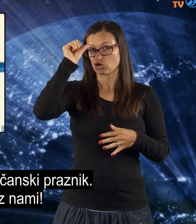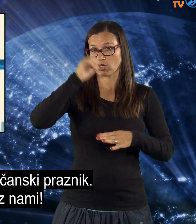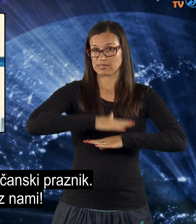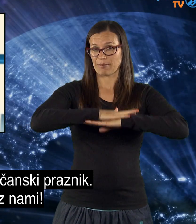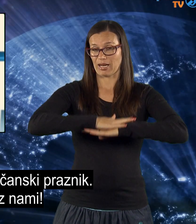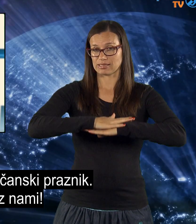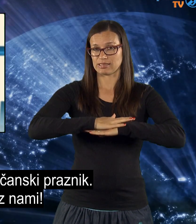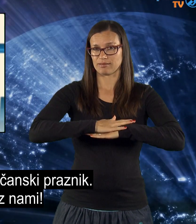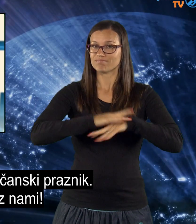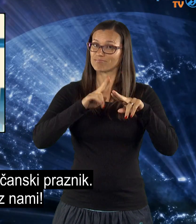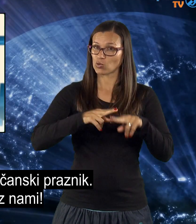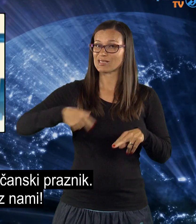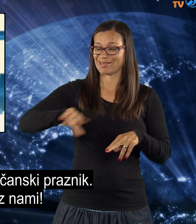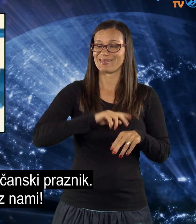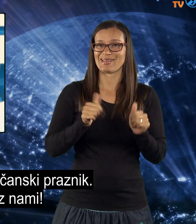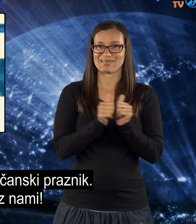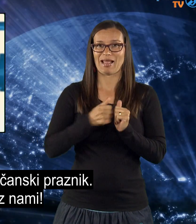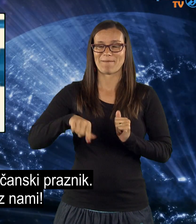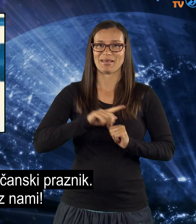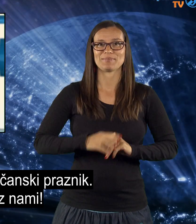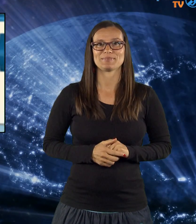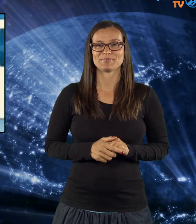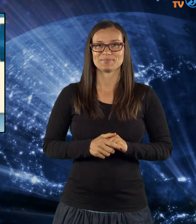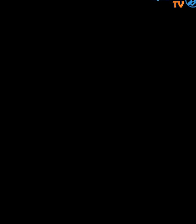praznik. Ostanite z nami.